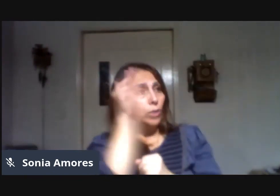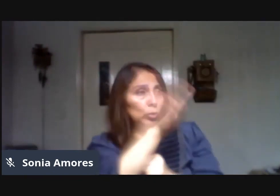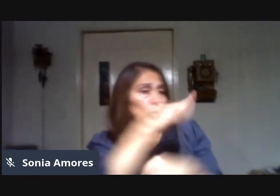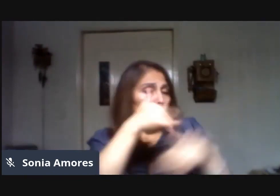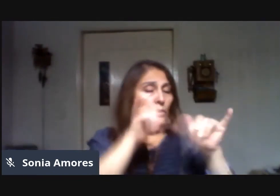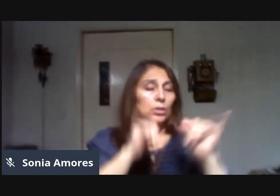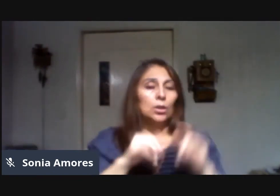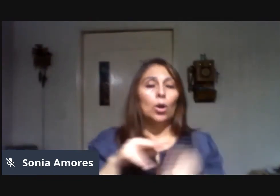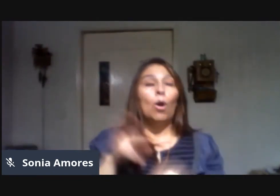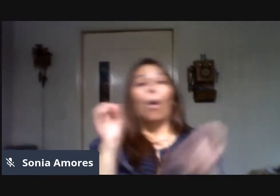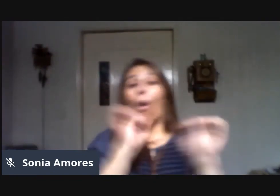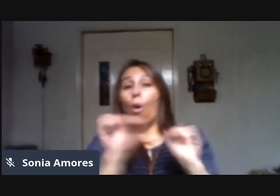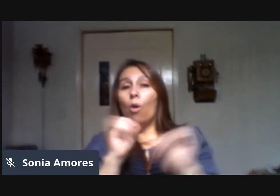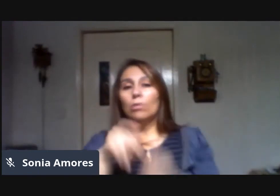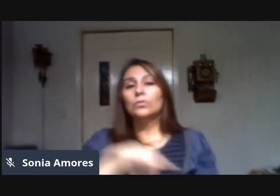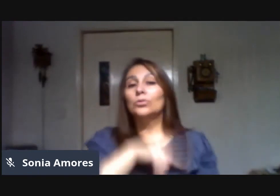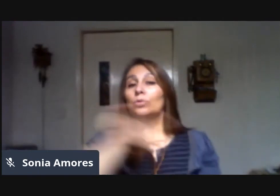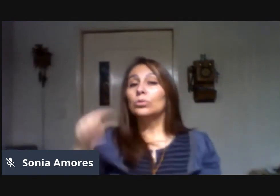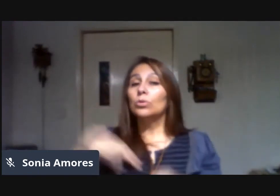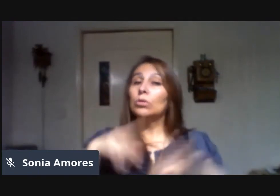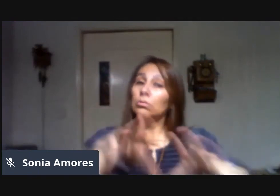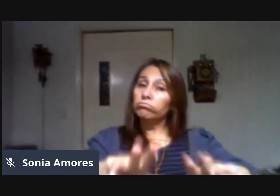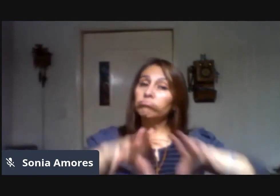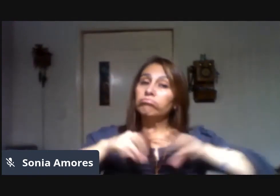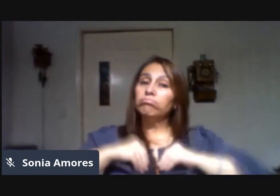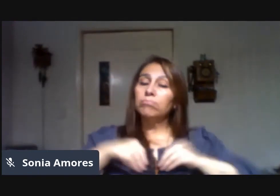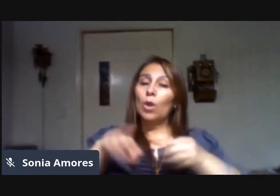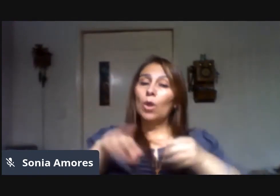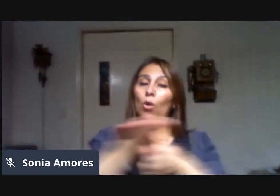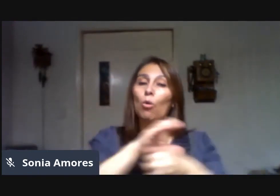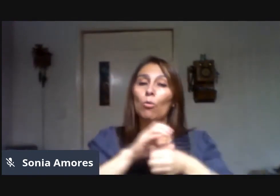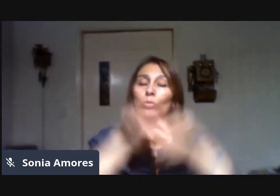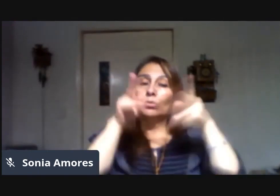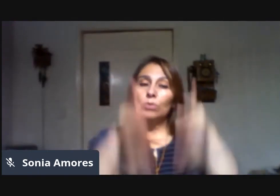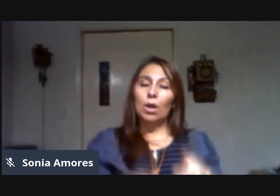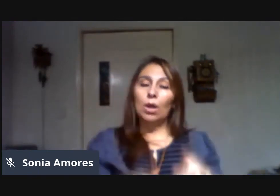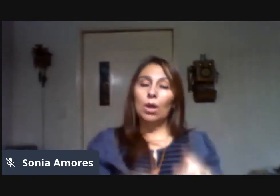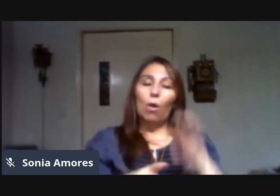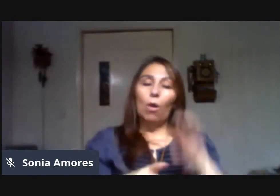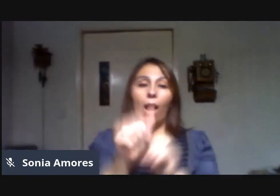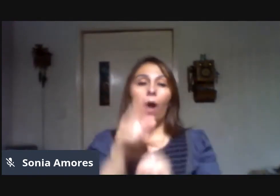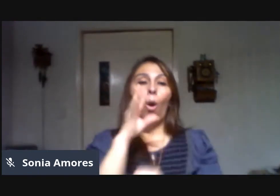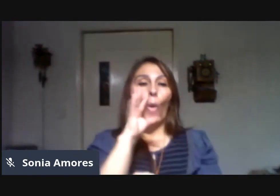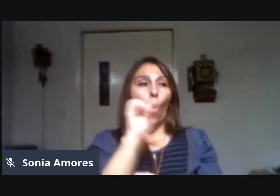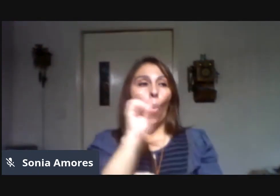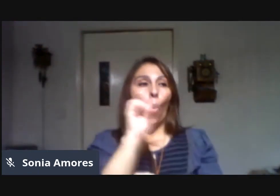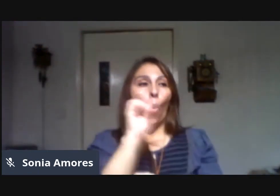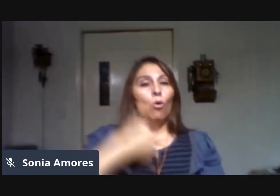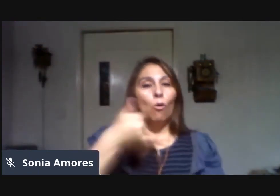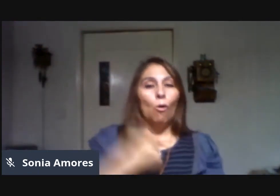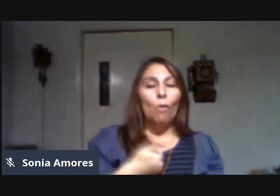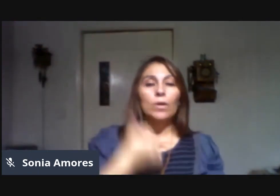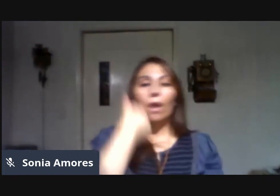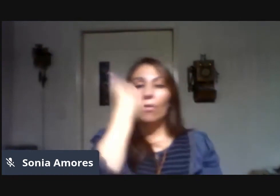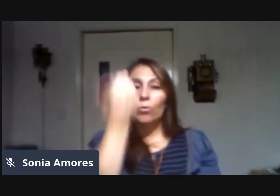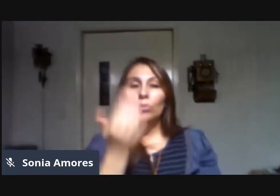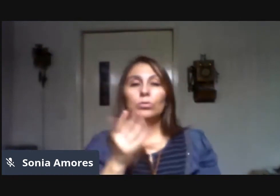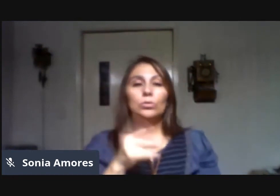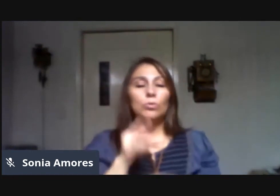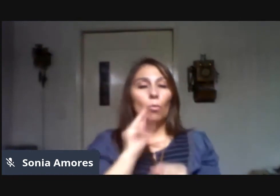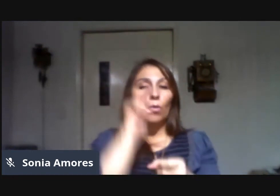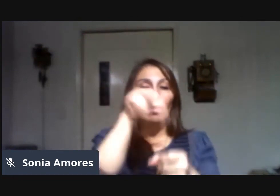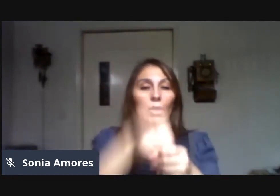nosotros asumimos como ciudadanos, como ciudadanas, como mujeres, como hombres, como jóvenes, como indígenas,